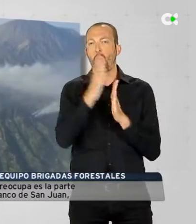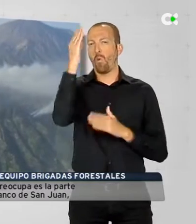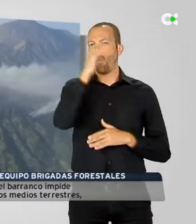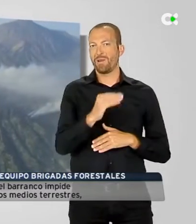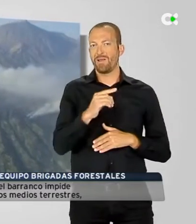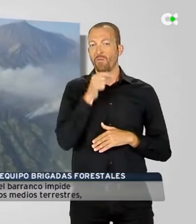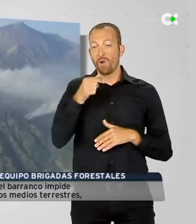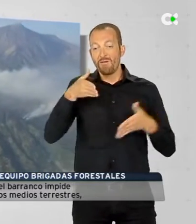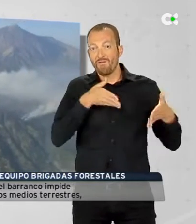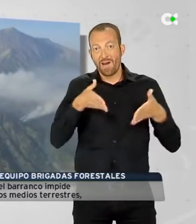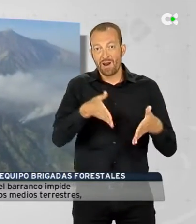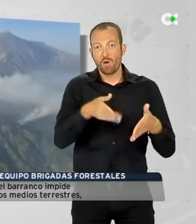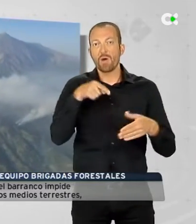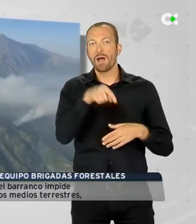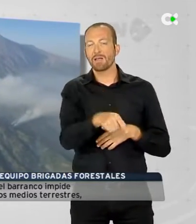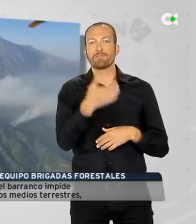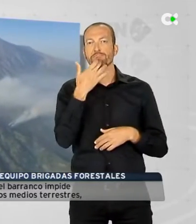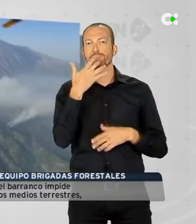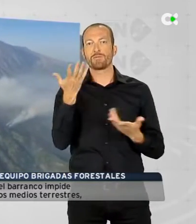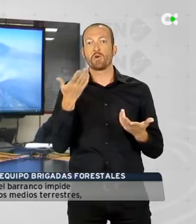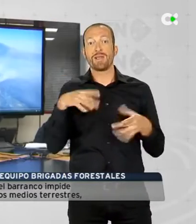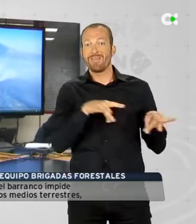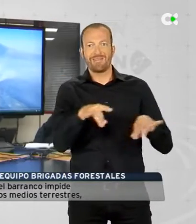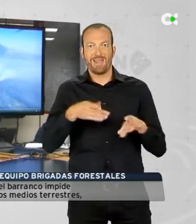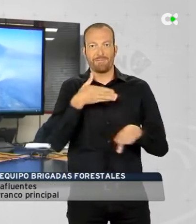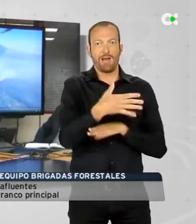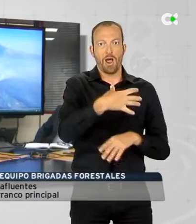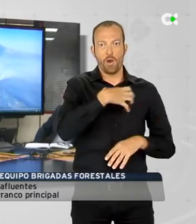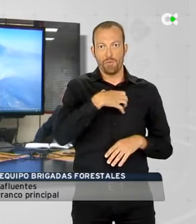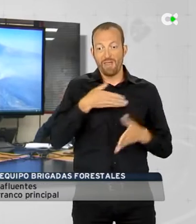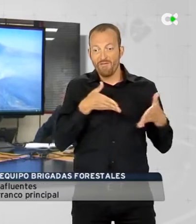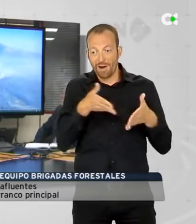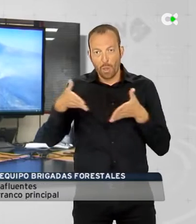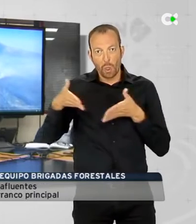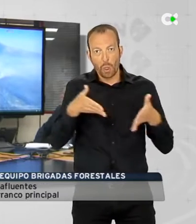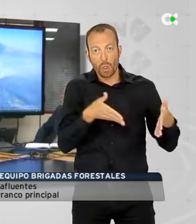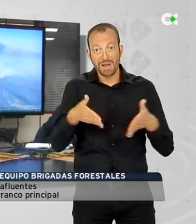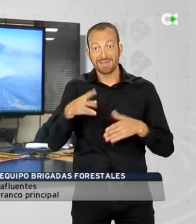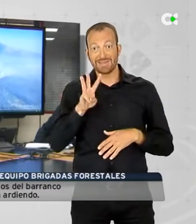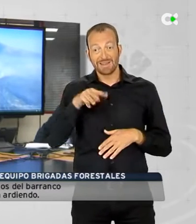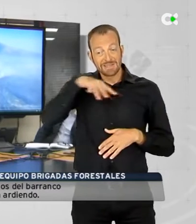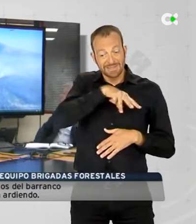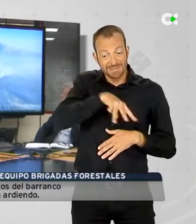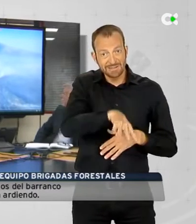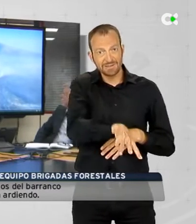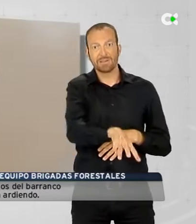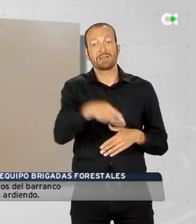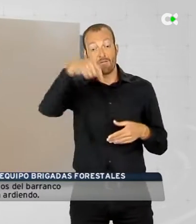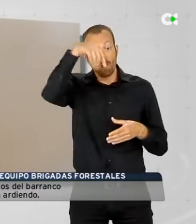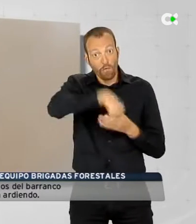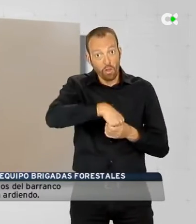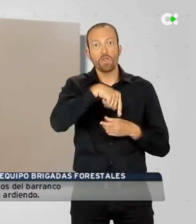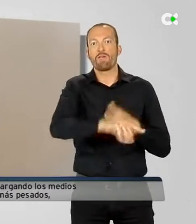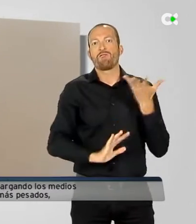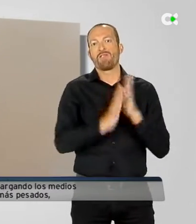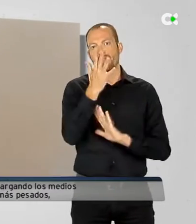La orografía del barranco impide los ataques de los medios terrestres. 3 afluentes de ese barranco principal, pues los fondos de los barrancos están ardiendo.